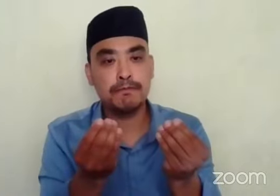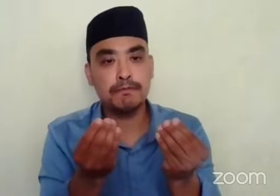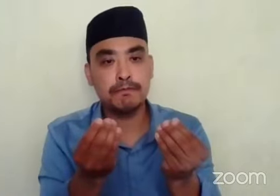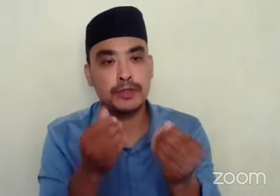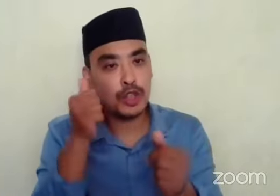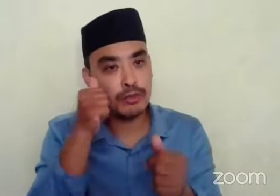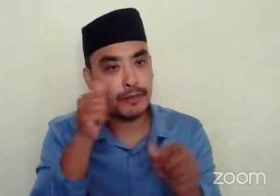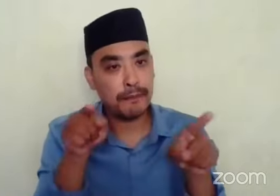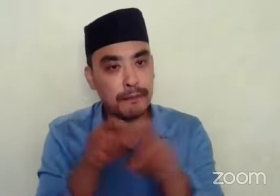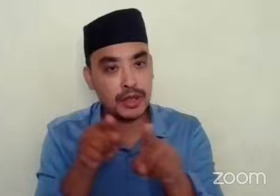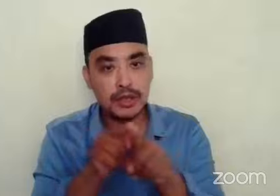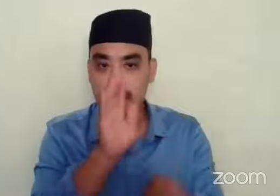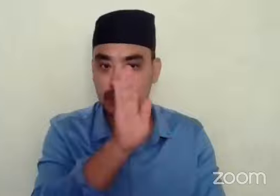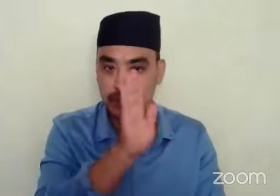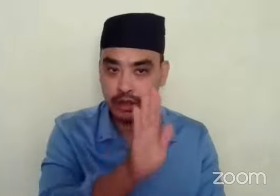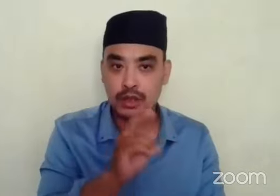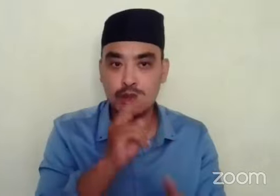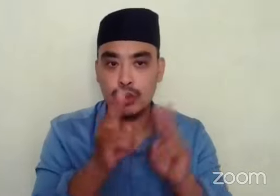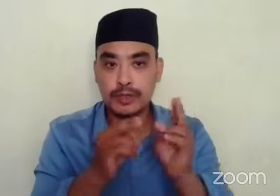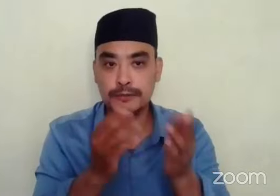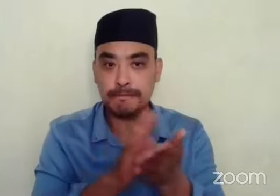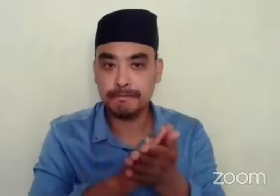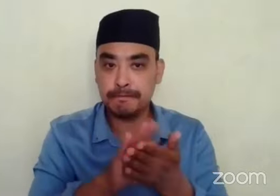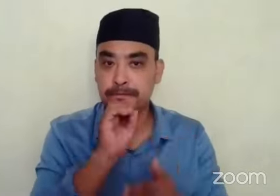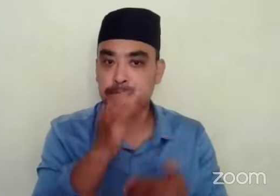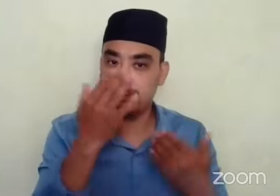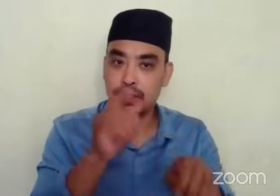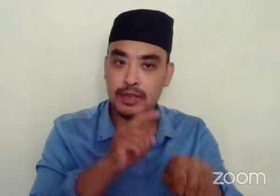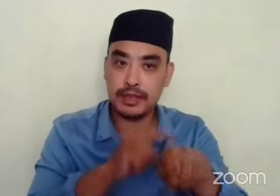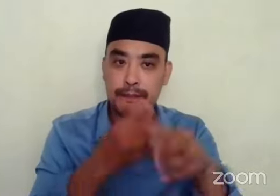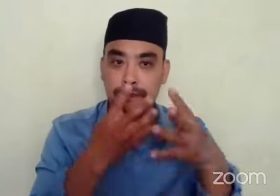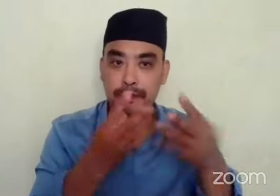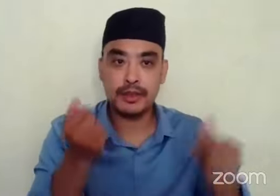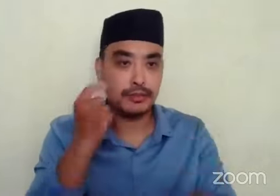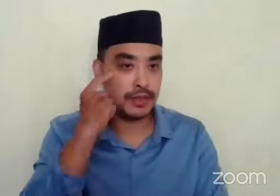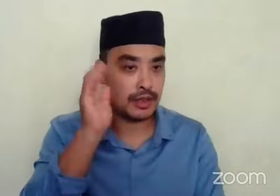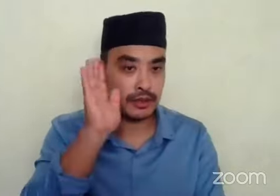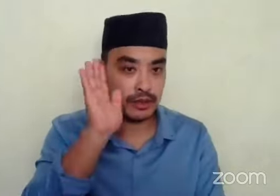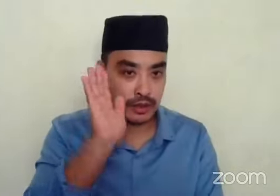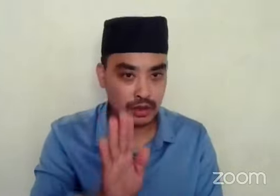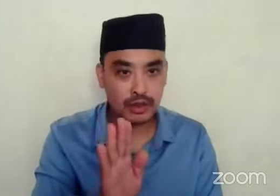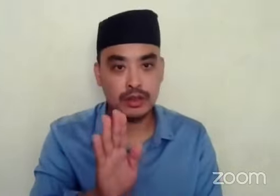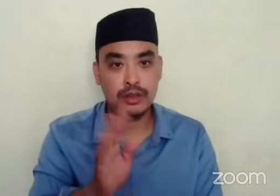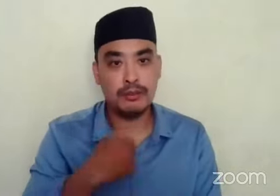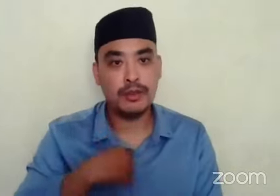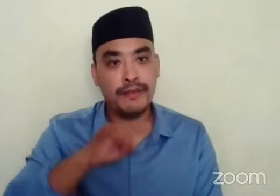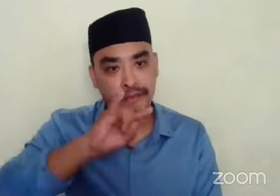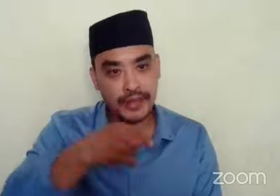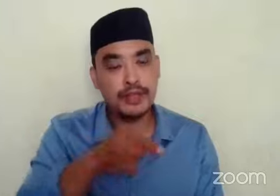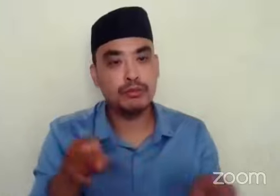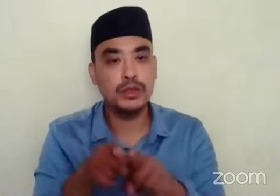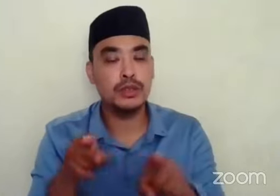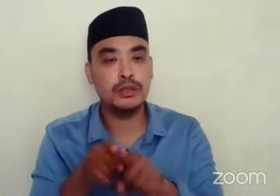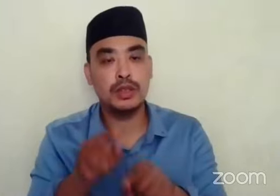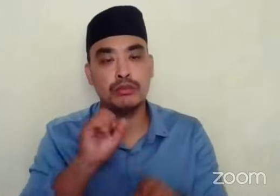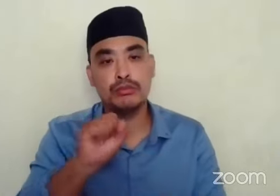अनुभव पनि सँगसँगै कुराहरू चाहिँ मैले राख्न चाहेँ, मेरो समय सकिएको जस्तो लाग्यो। म फेरि पुनः यहाँहरूको